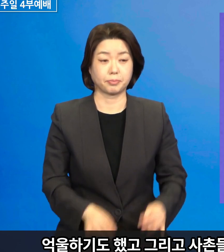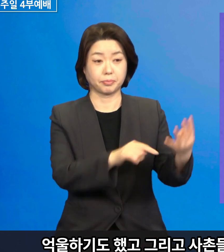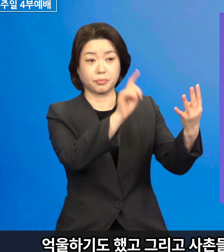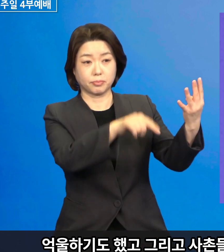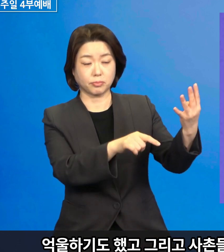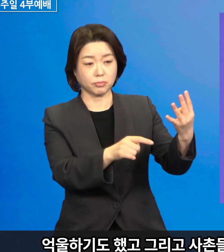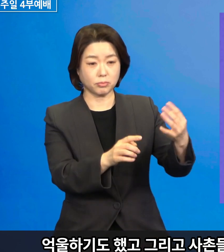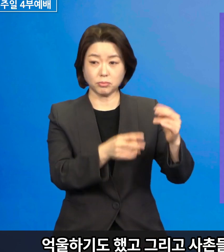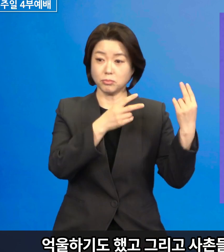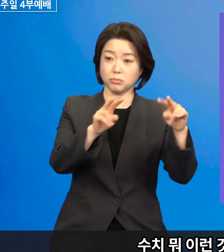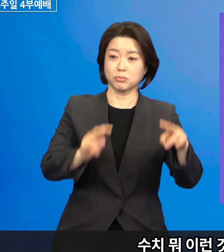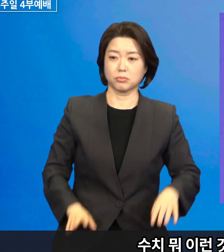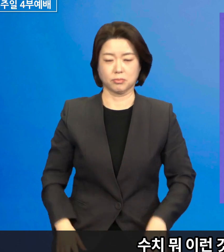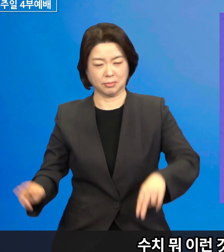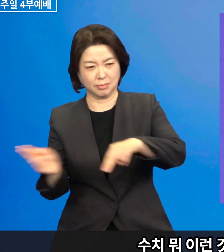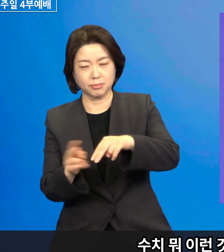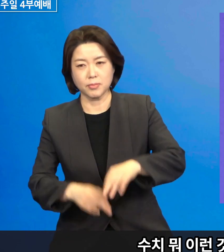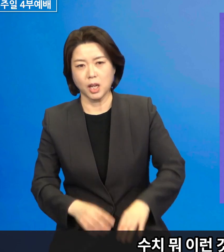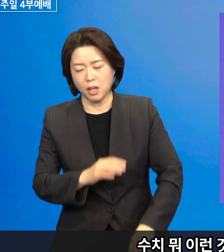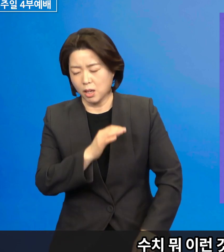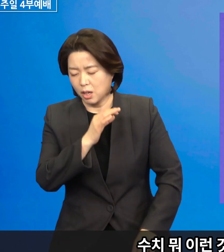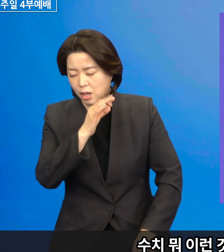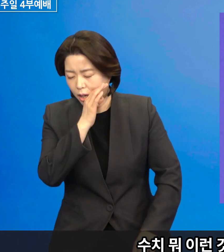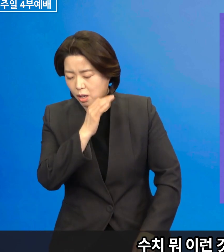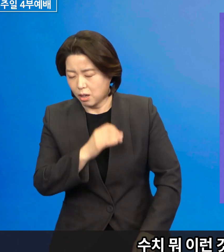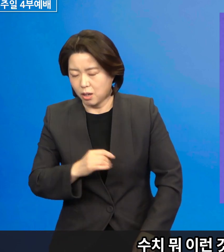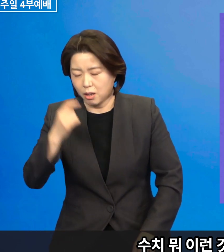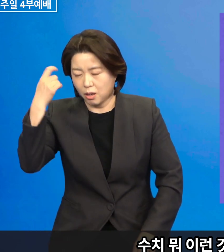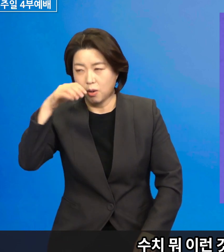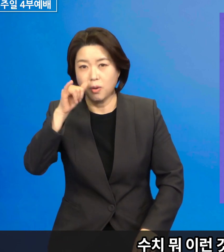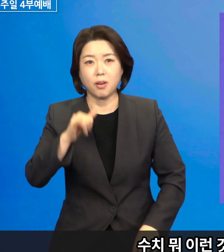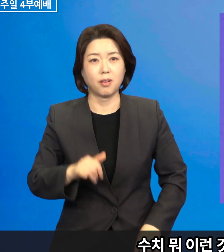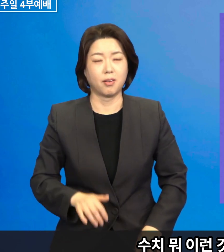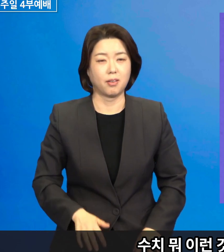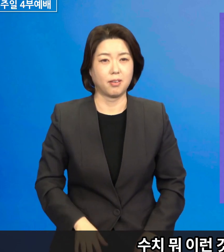앞에서 혼나가지고 더 창피하고 수치 막 이런 것들이 있었습니다.